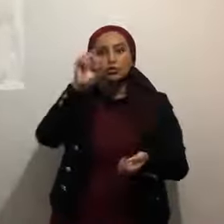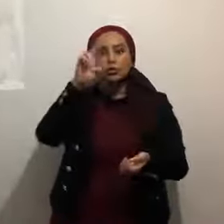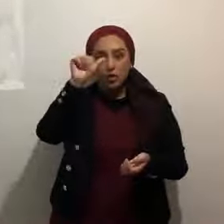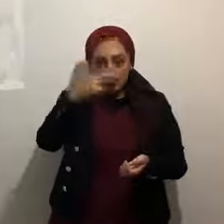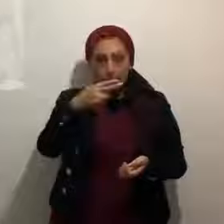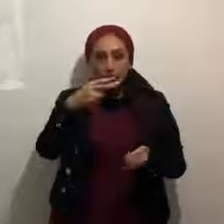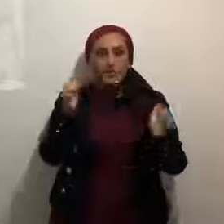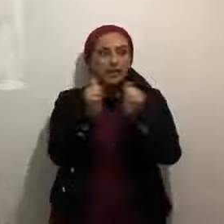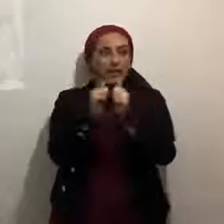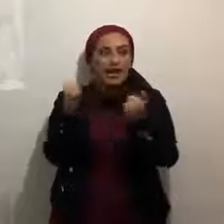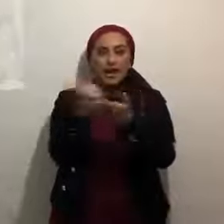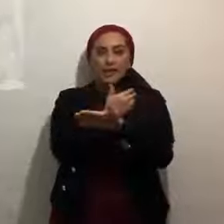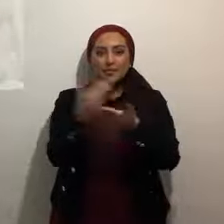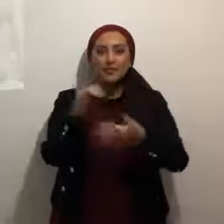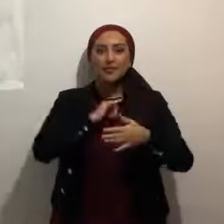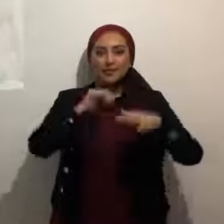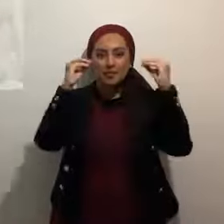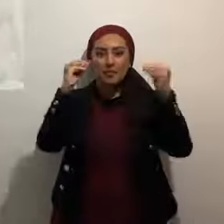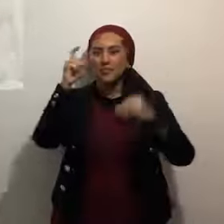todo esto que yo acabo de ministrar, ¿qué se debe de hacer?